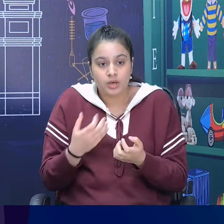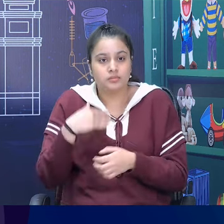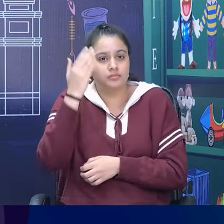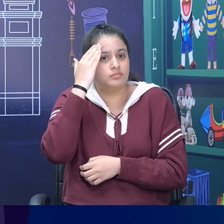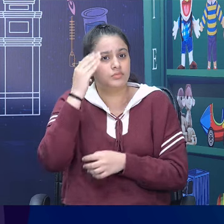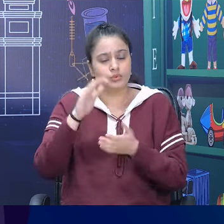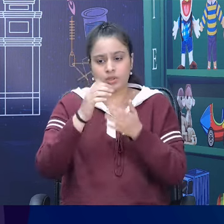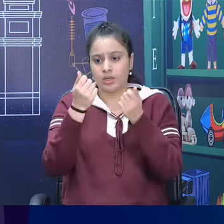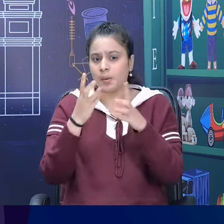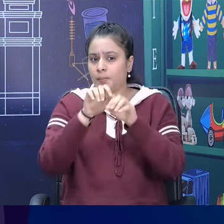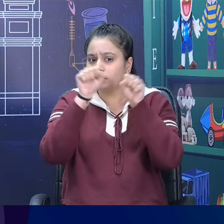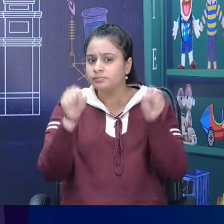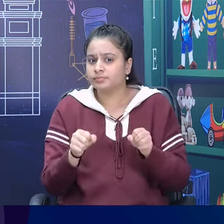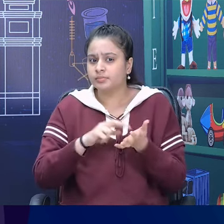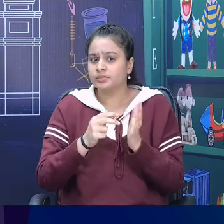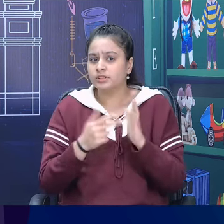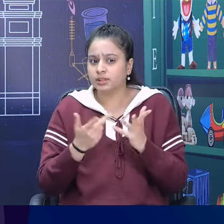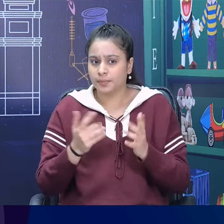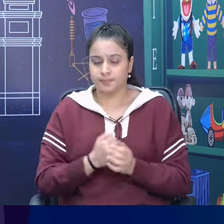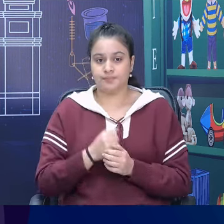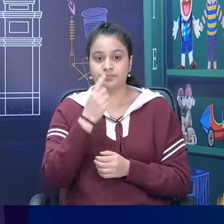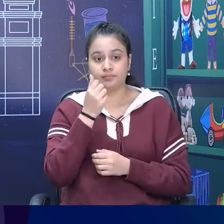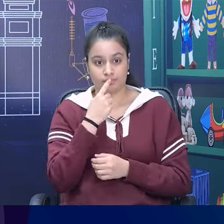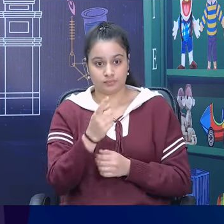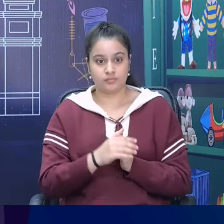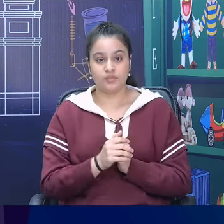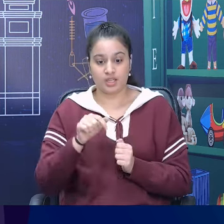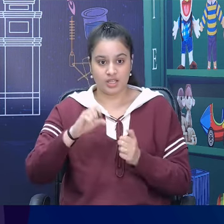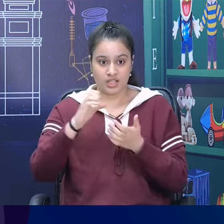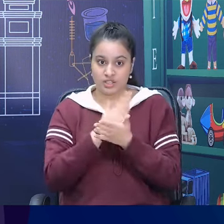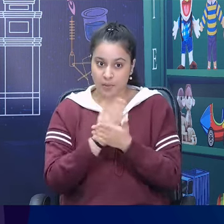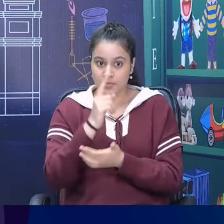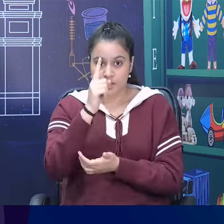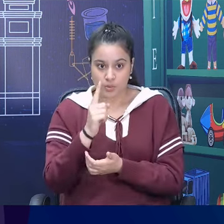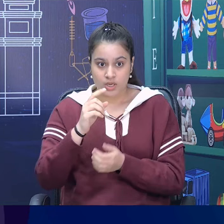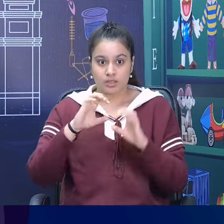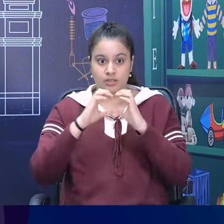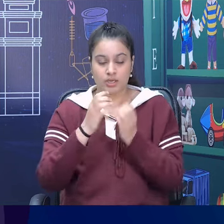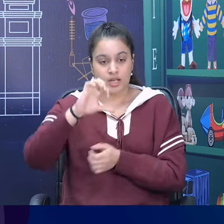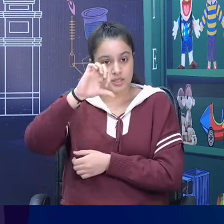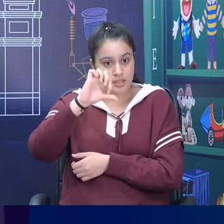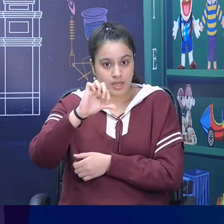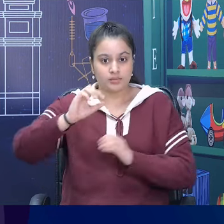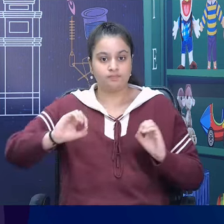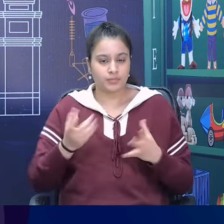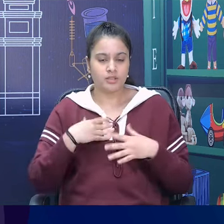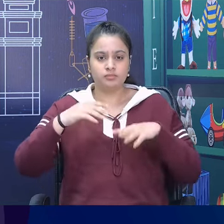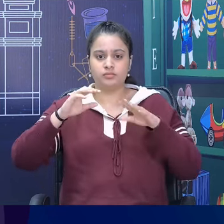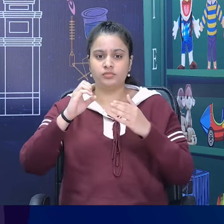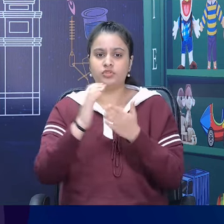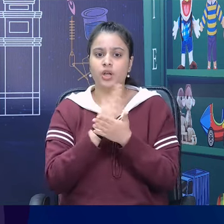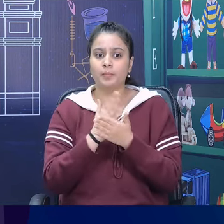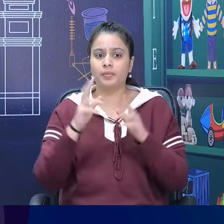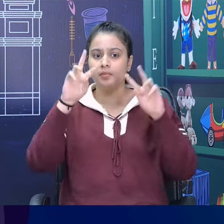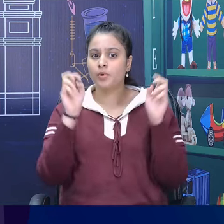बिल्कुल मैम जैसे कि हम शुरुआत करते हैं चैप्टर वन क्लास नाइंथ से चैप्टर का नाम है नंबर सिस्टम नंबर सिस्टम